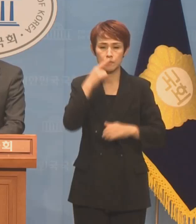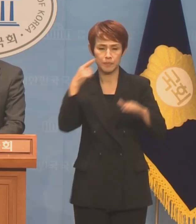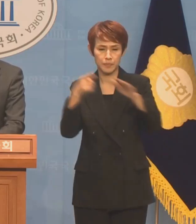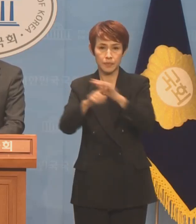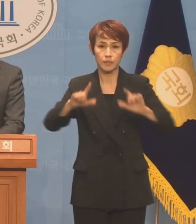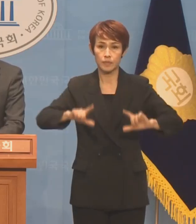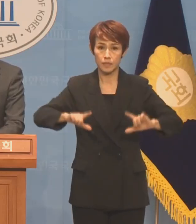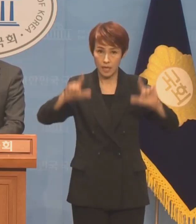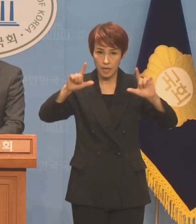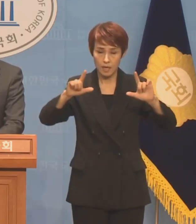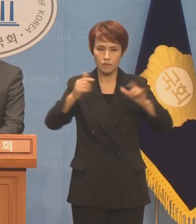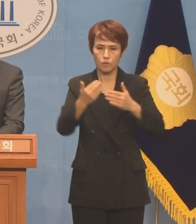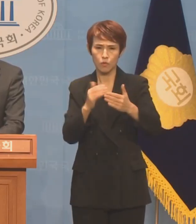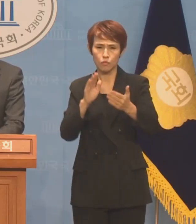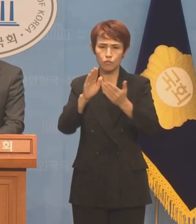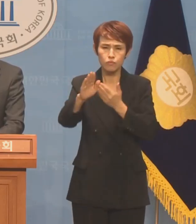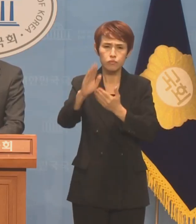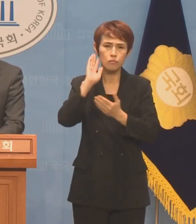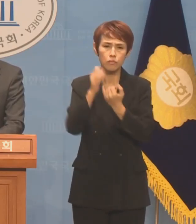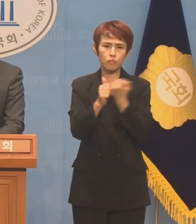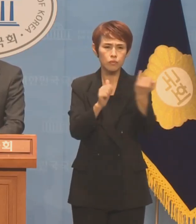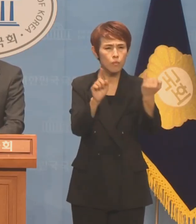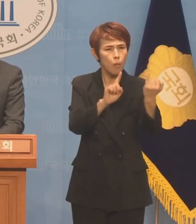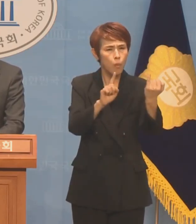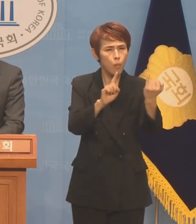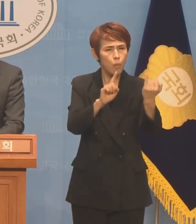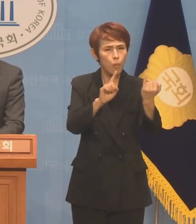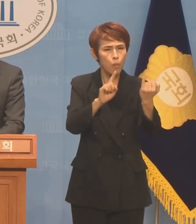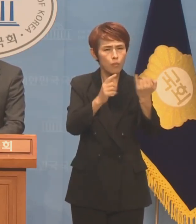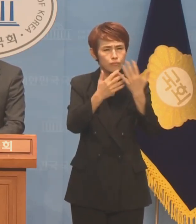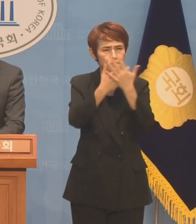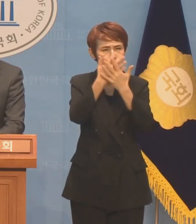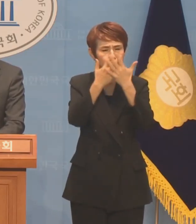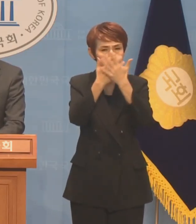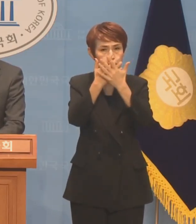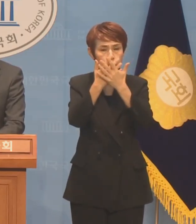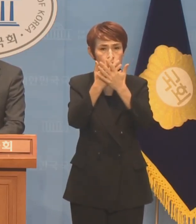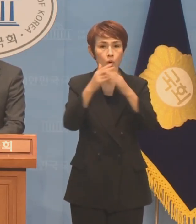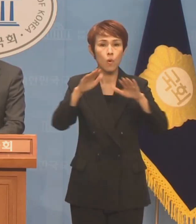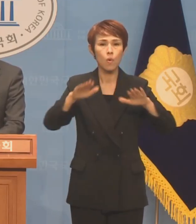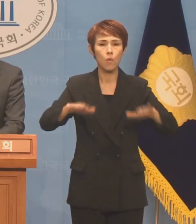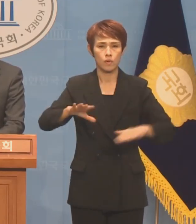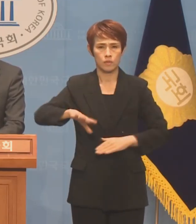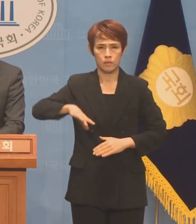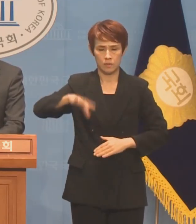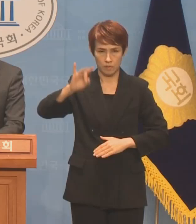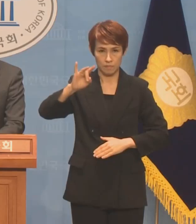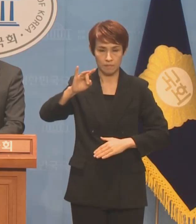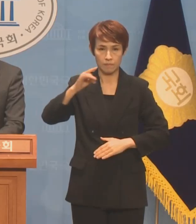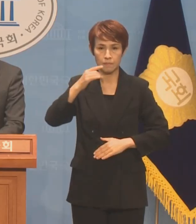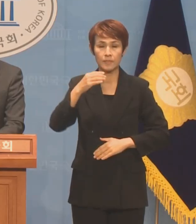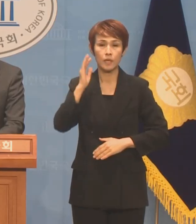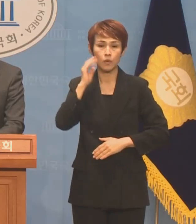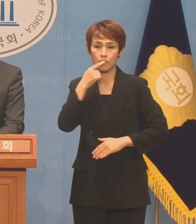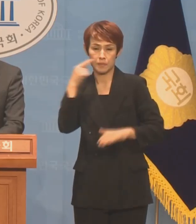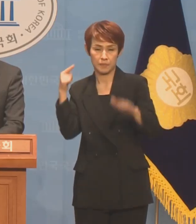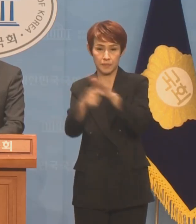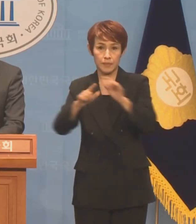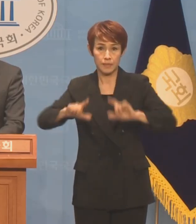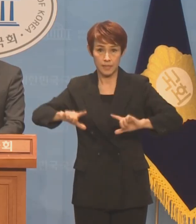씨의 행보가 나오지 않고 있습니다. 오늘 처음 계엄 당일 김건희 씨의 흔적을